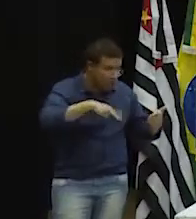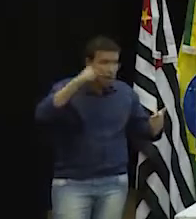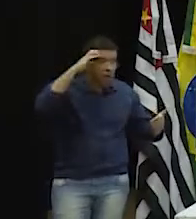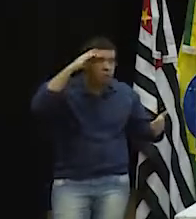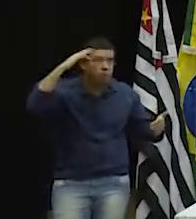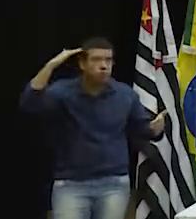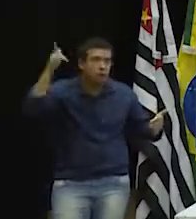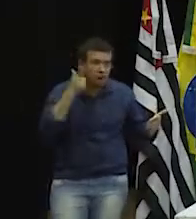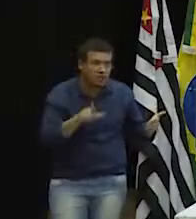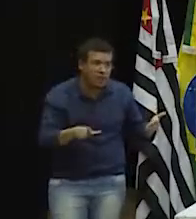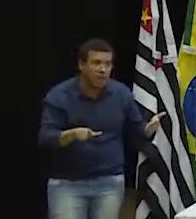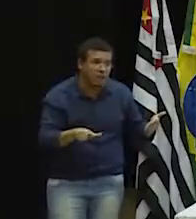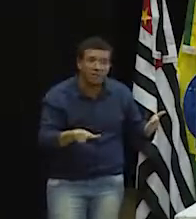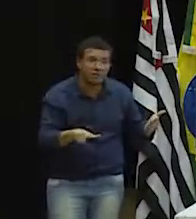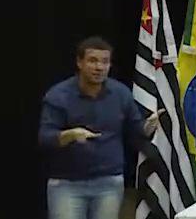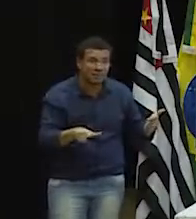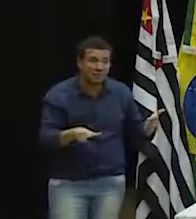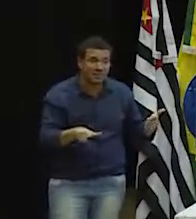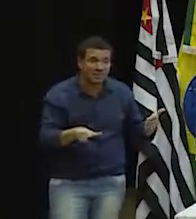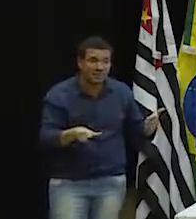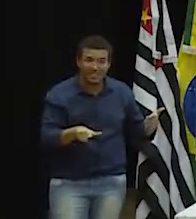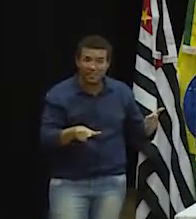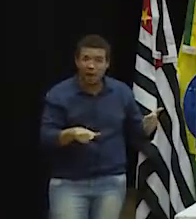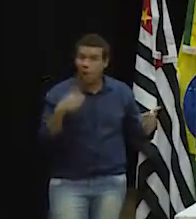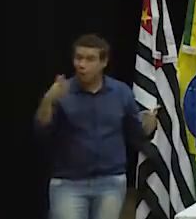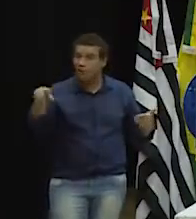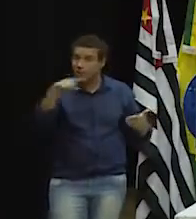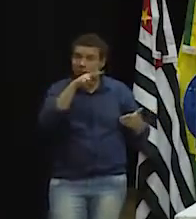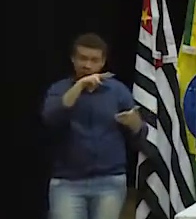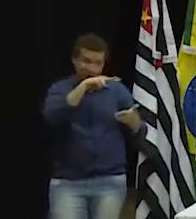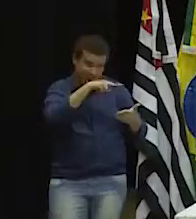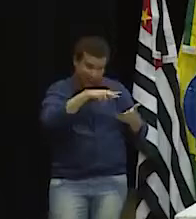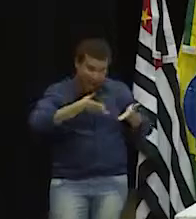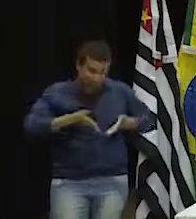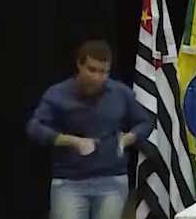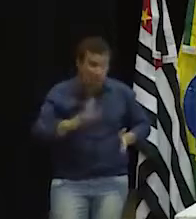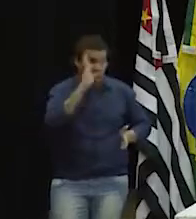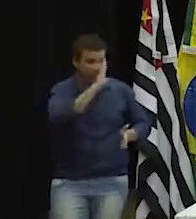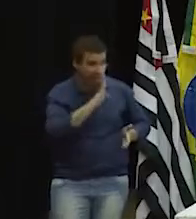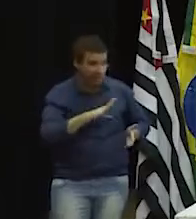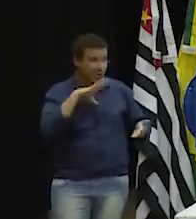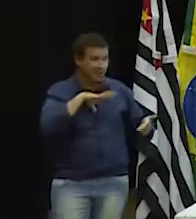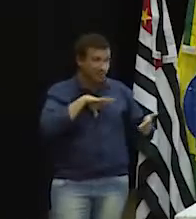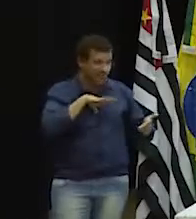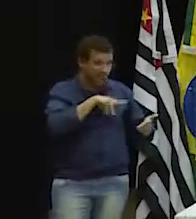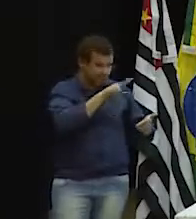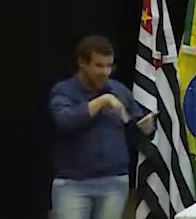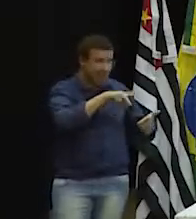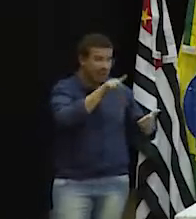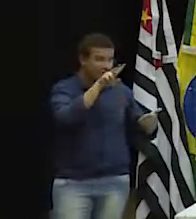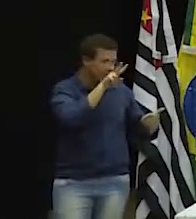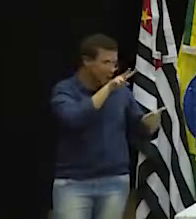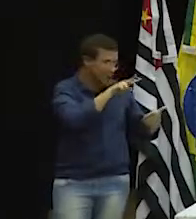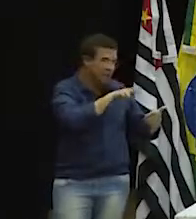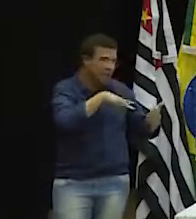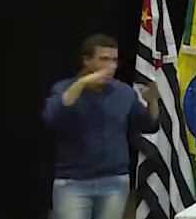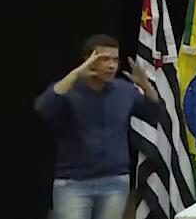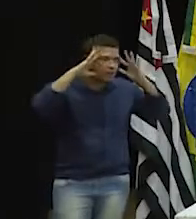inglês, vocês conseguem ter imaginação nesse mesmo momento? Vocês nasceram no Brasil, falam